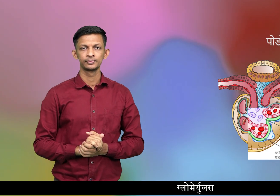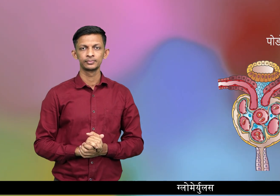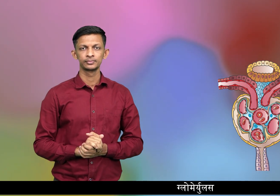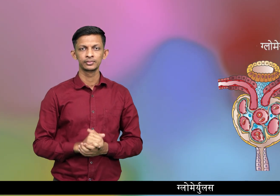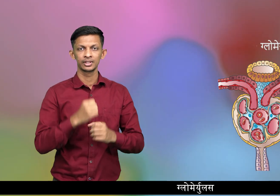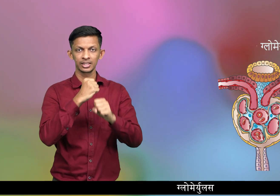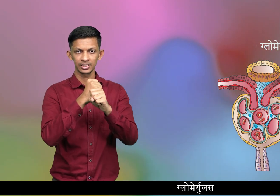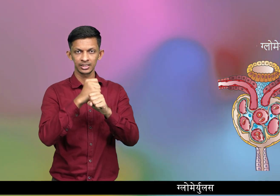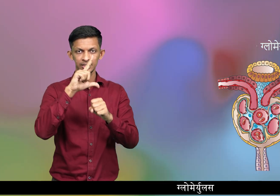ग्लोमेरुलस,